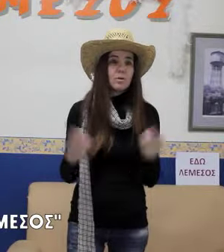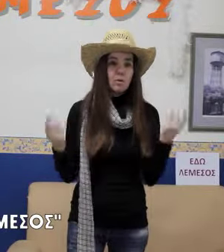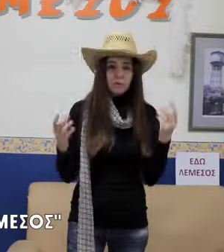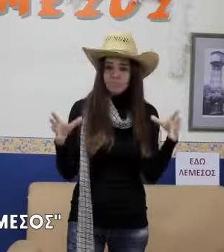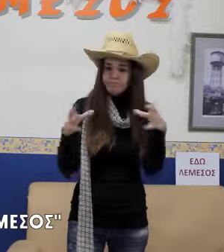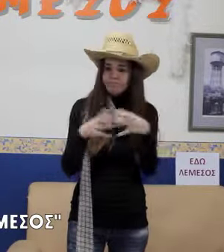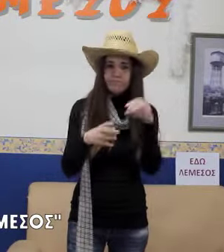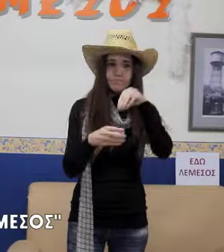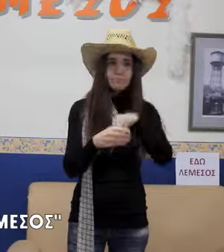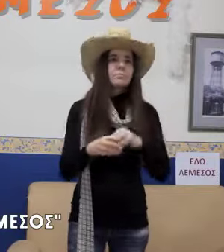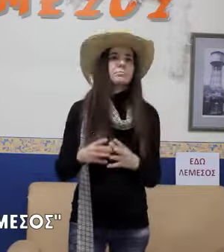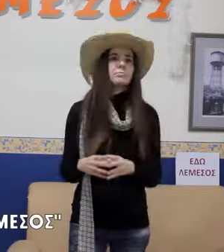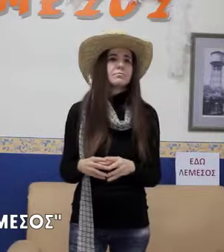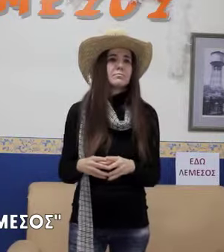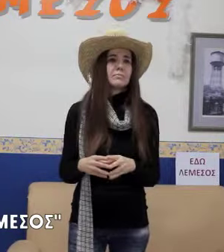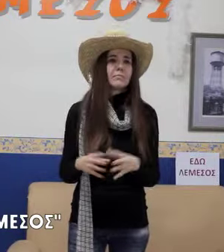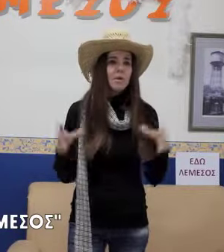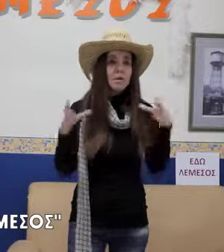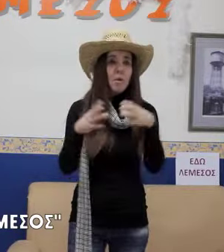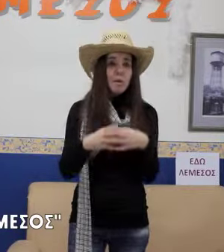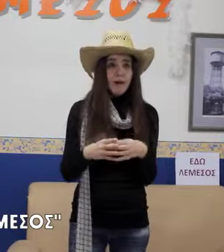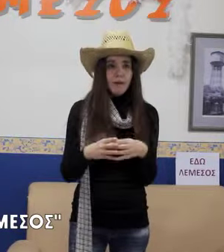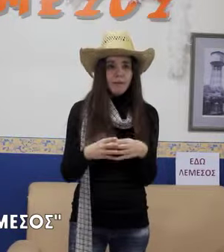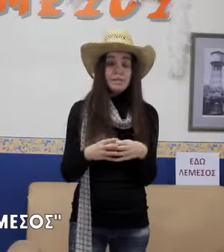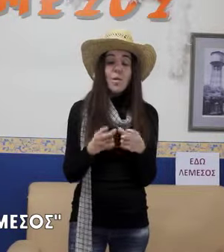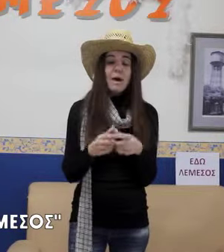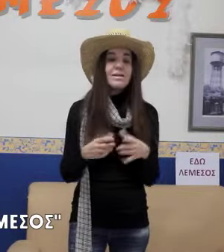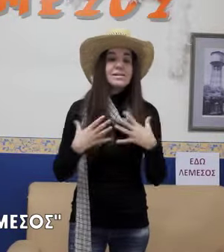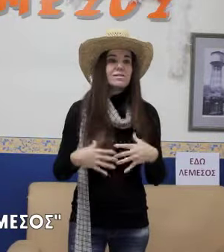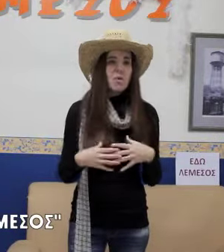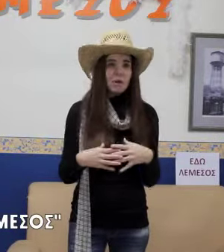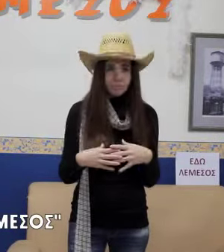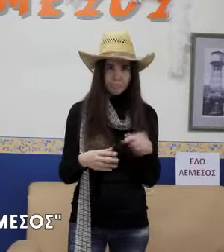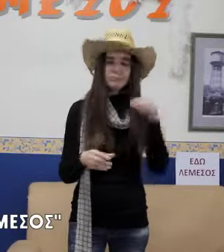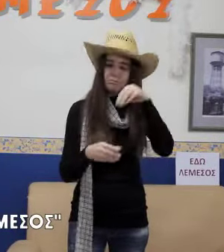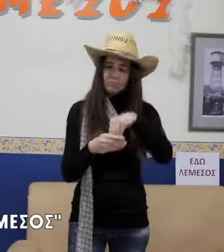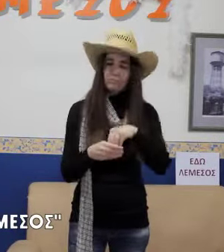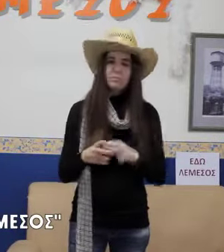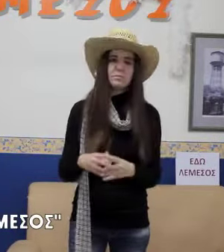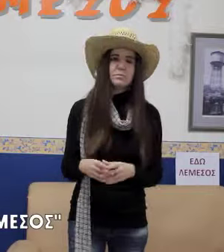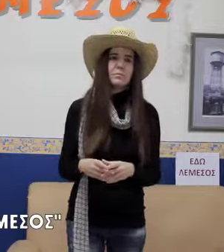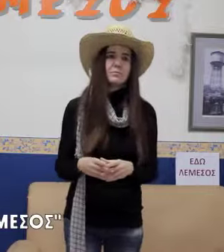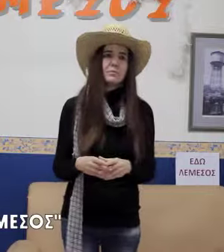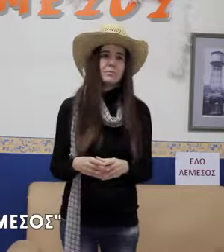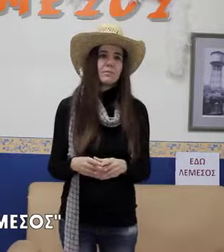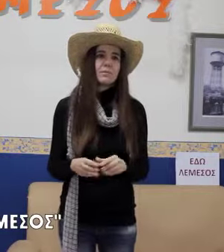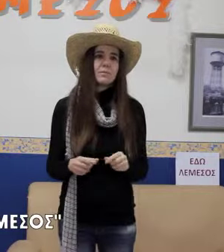τους η ομάδα της σχολής Αλεξάστερων. Η